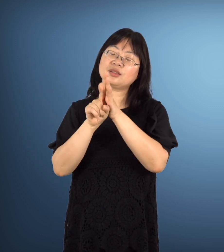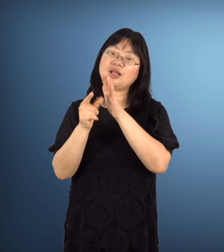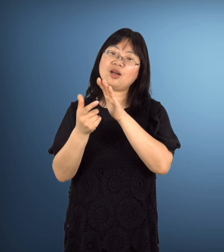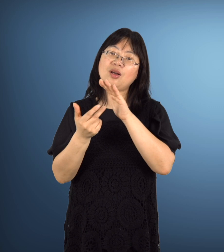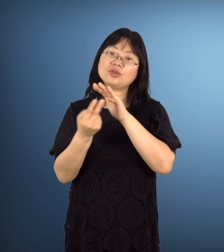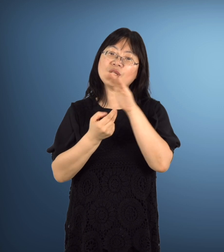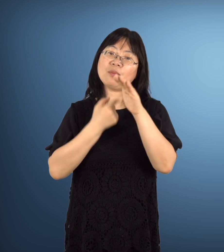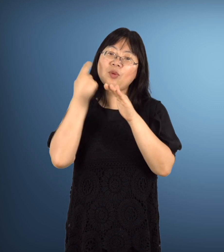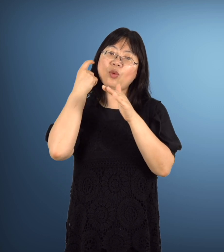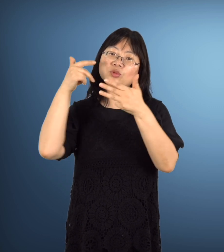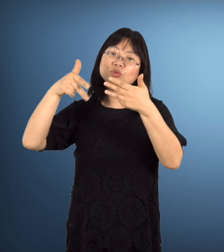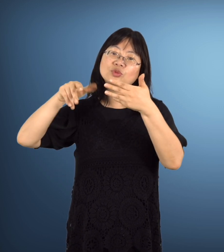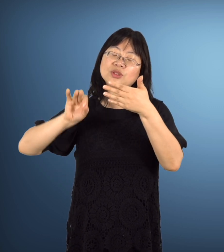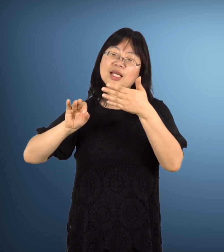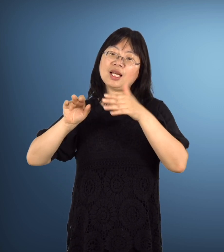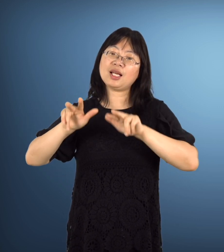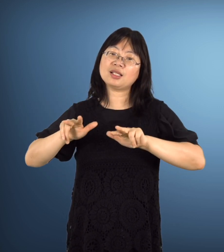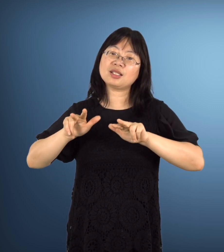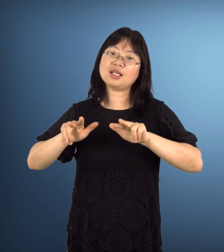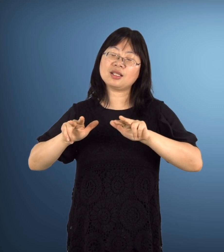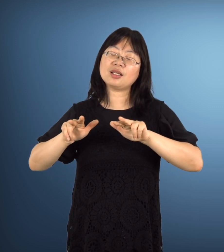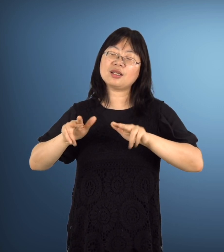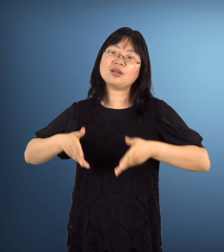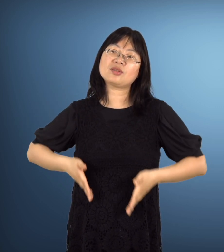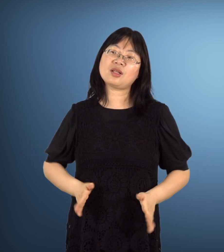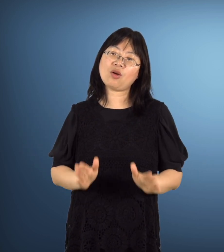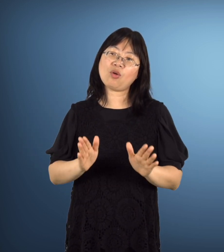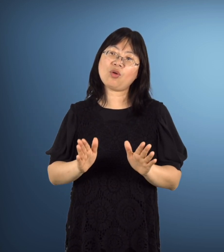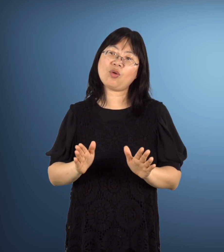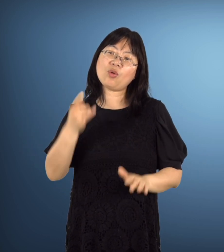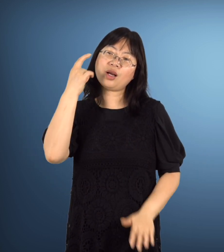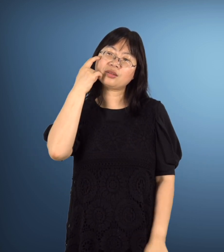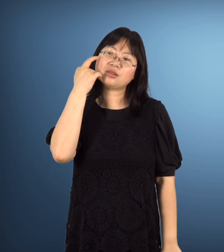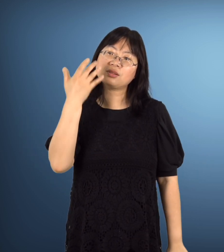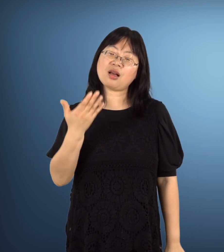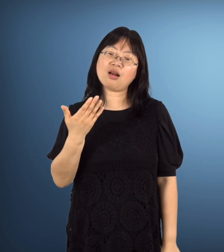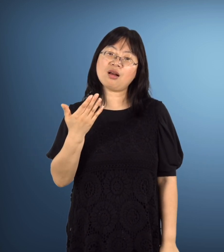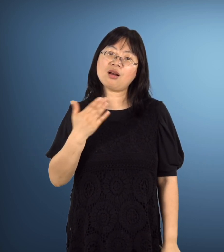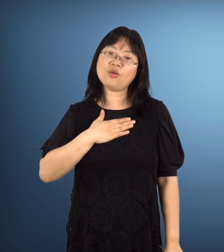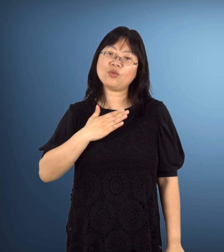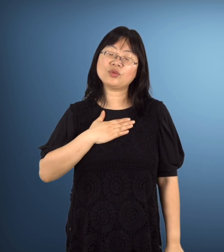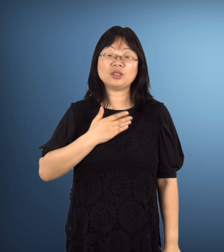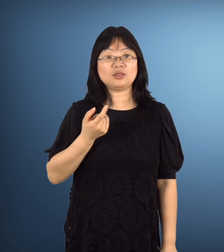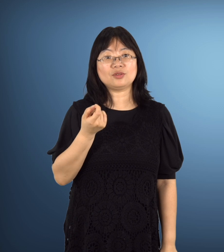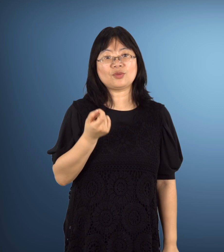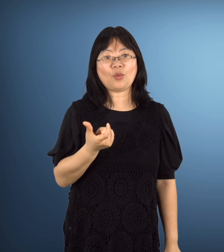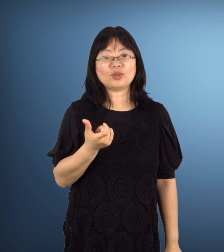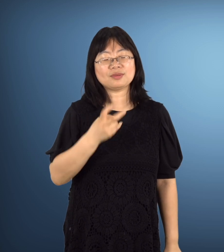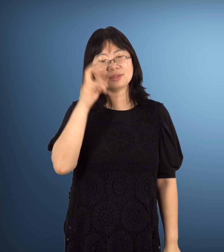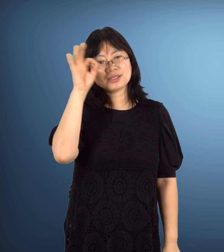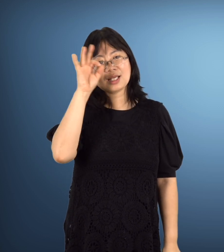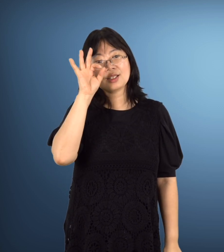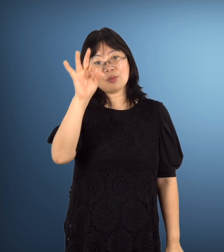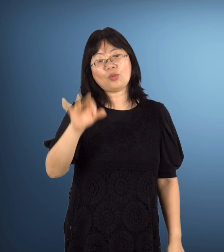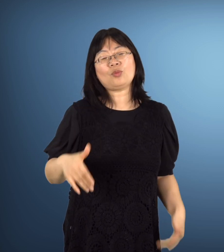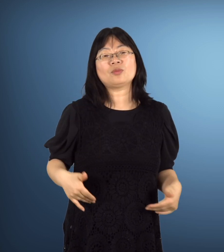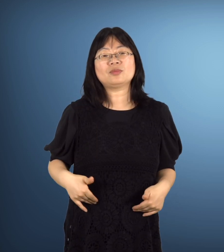요한복음 9장의 이 맹인은 이런 경륜 속에 태어난 것일까? 그거를 우리가 조금 추적해